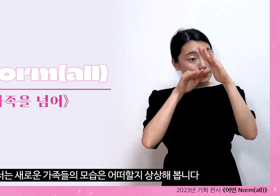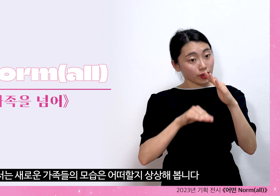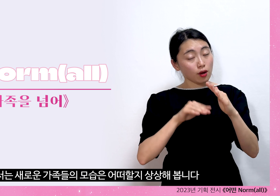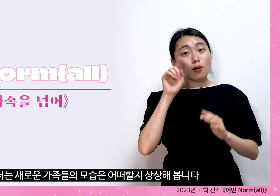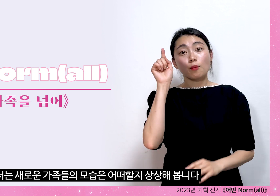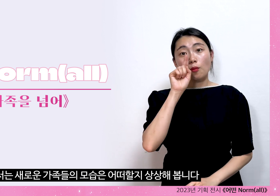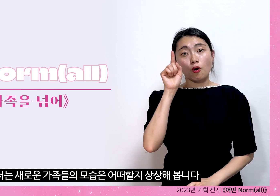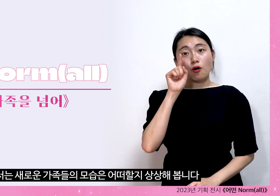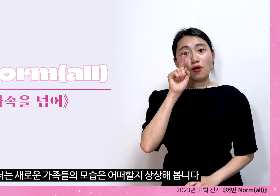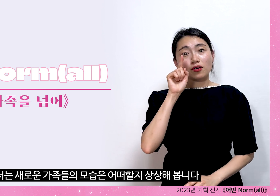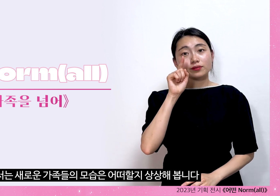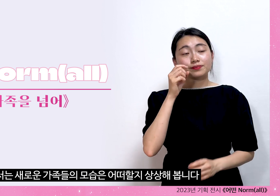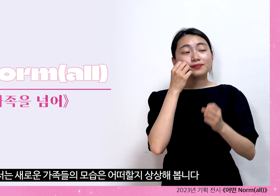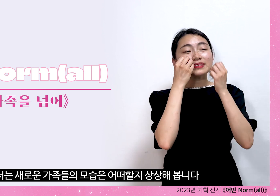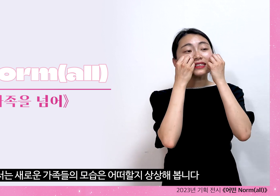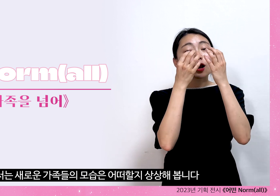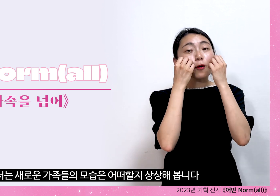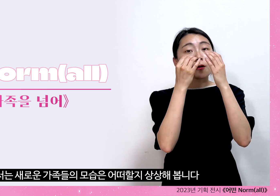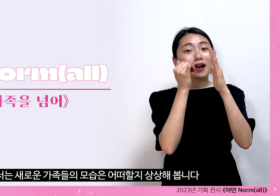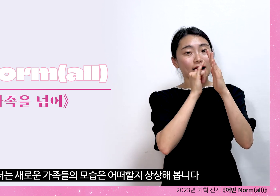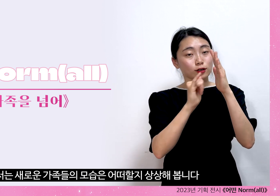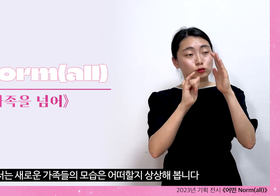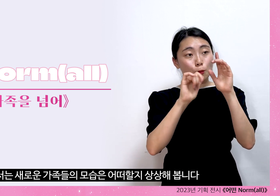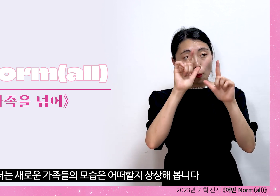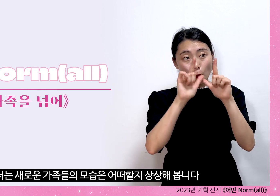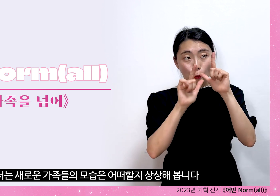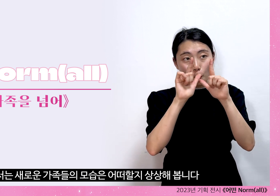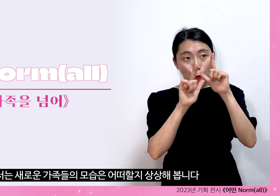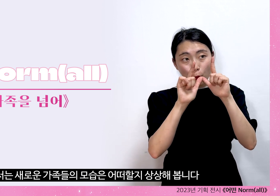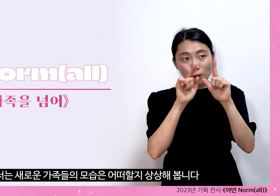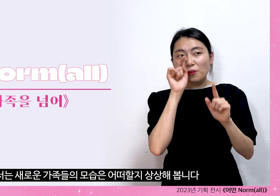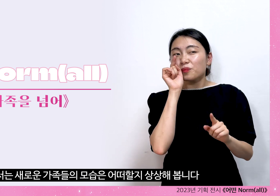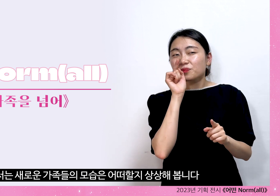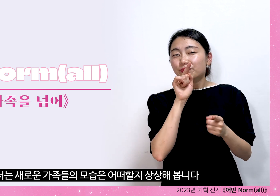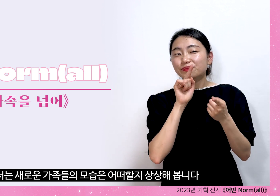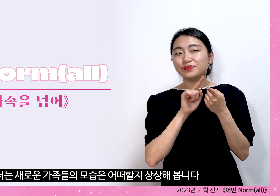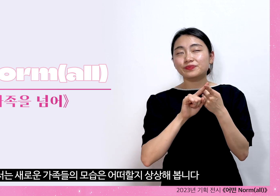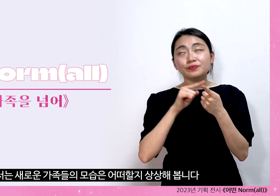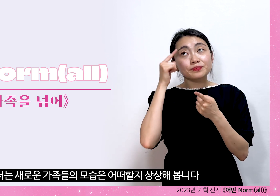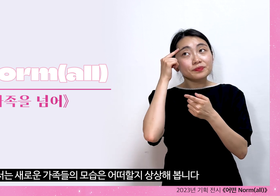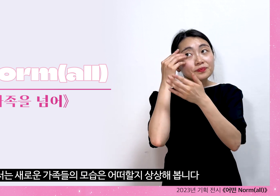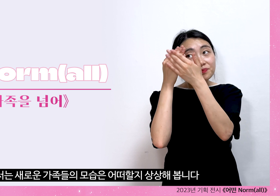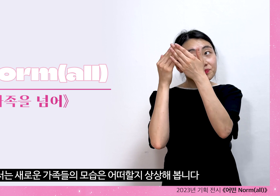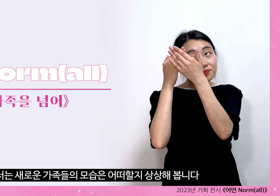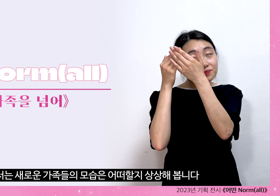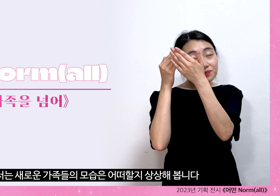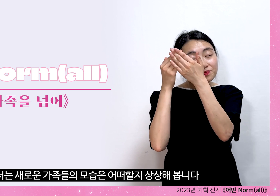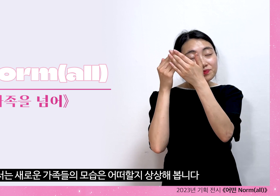3부에서는 새로운 가족들의 모습은 어떠할지 상상해 봅니다.